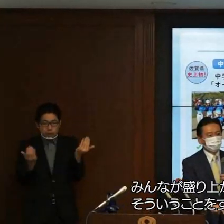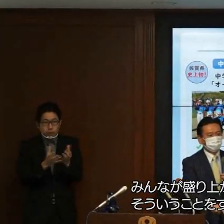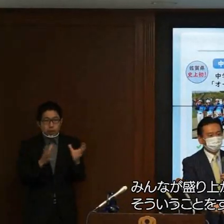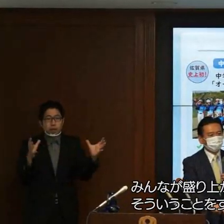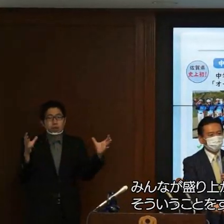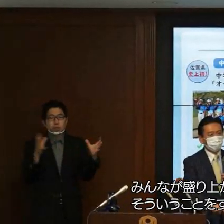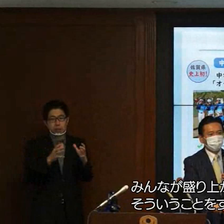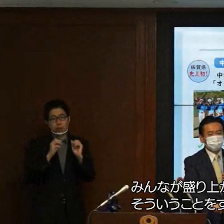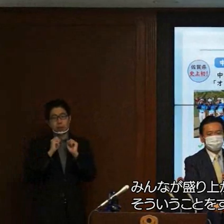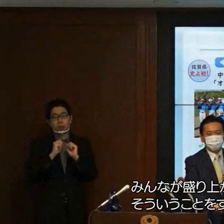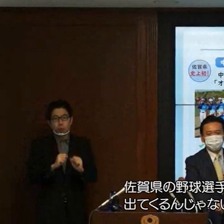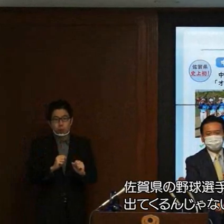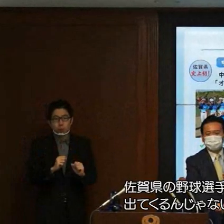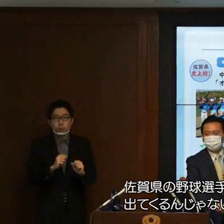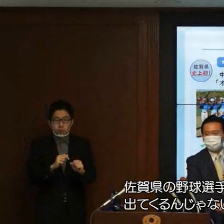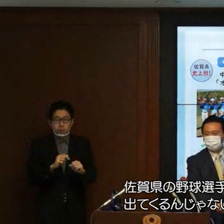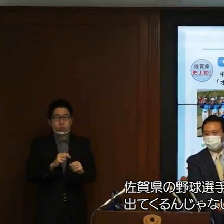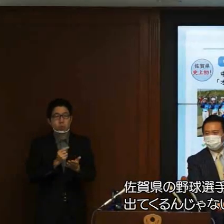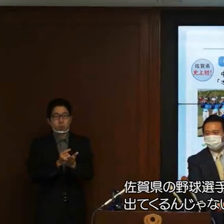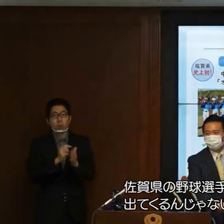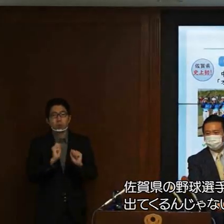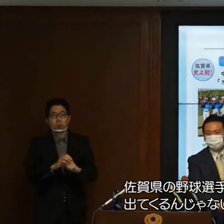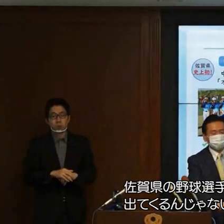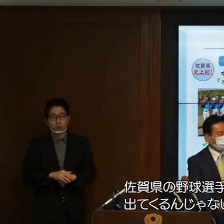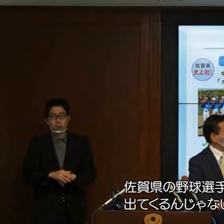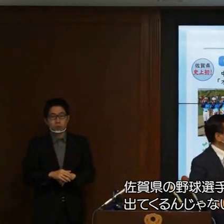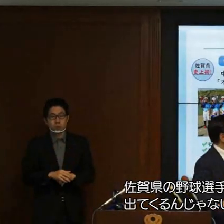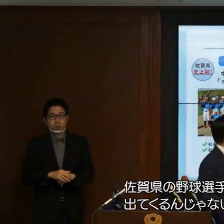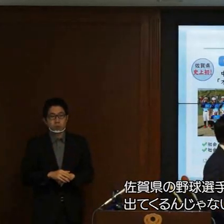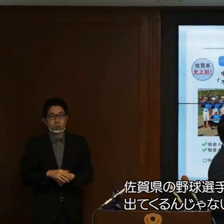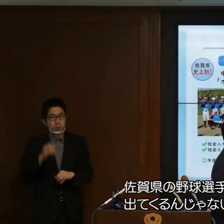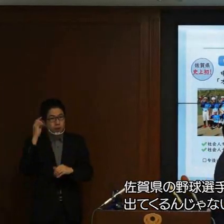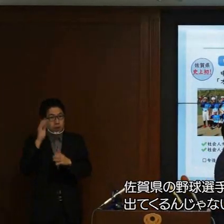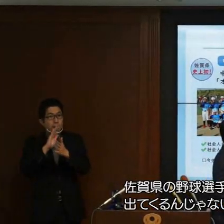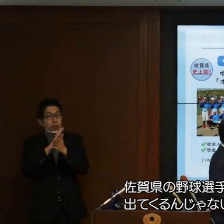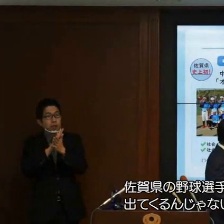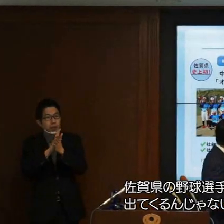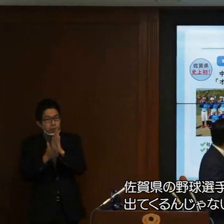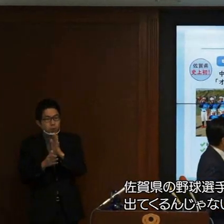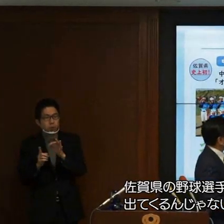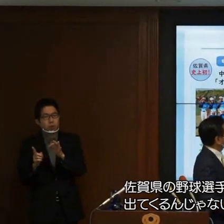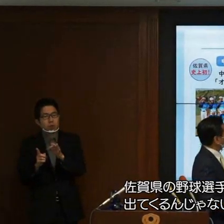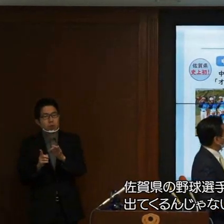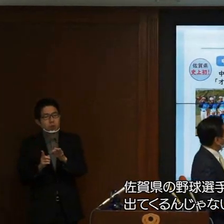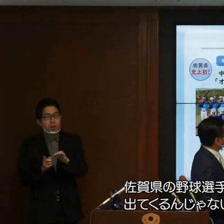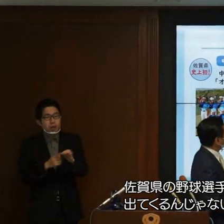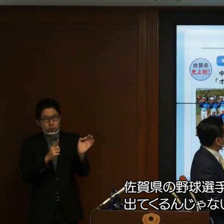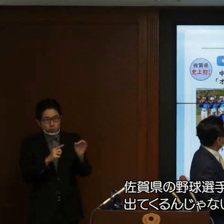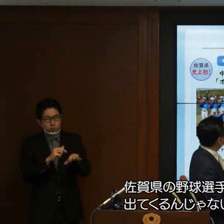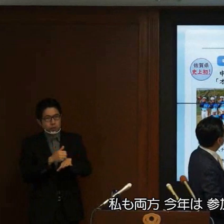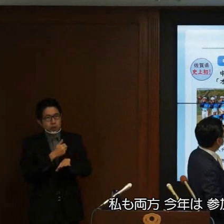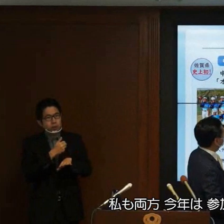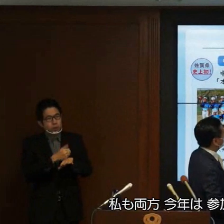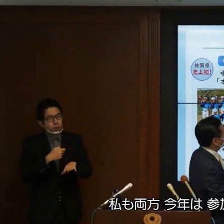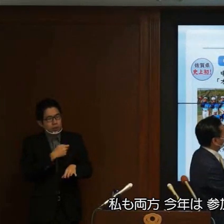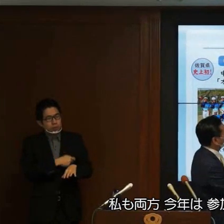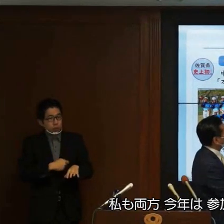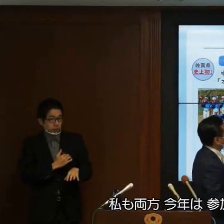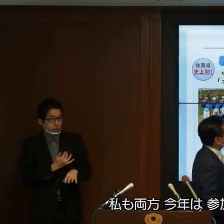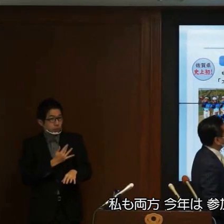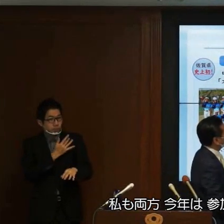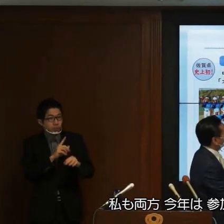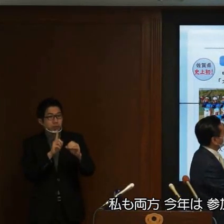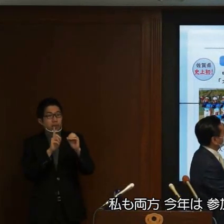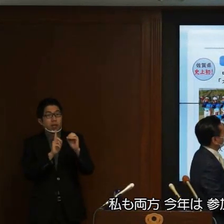ことをすることによって、やっぱ佐賀県野球選手ということの思いが出てくるんじゃないかということで、私も両